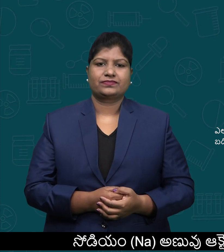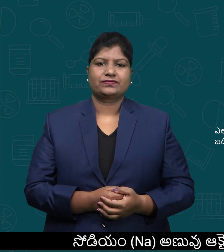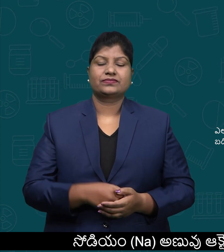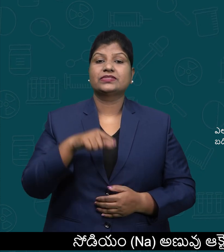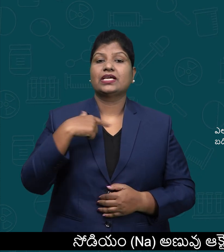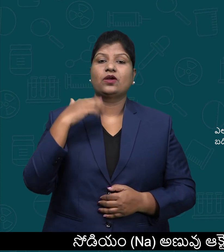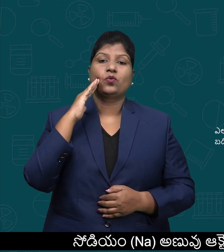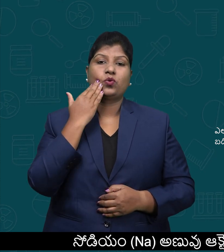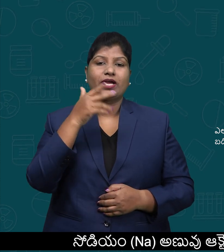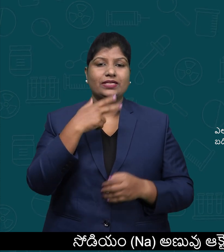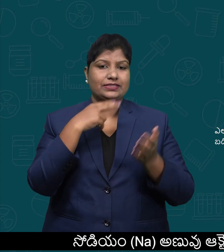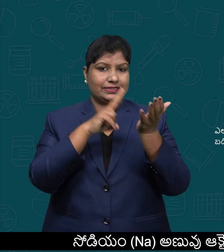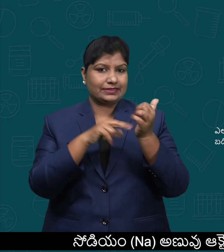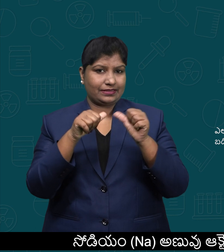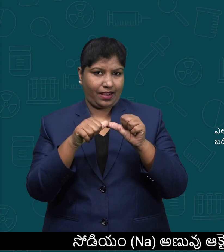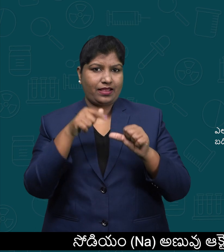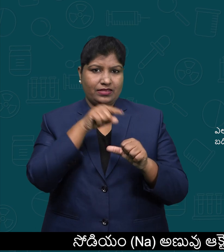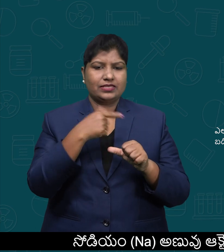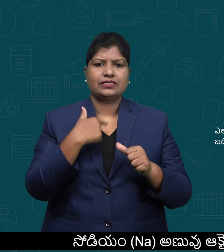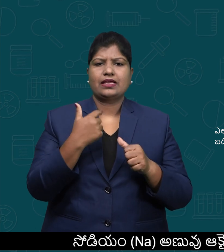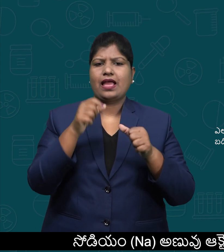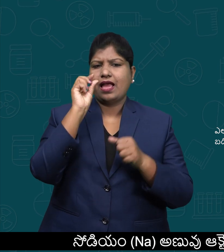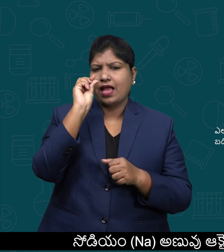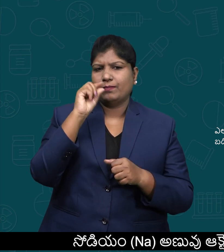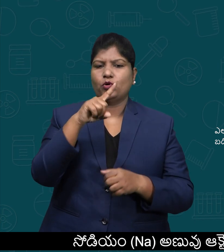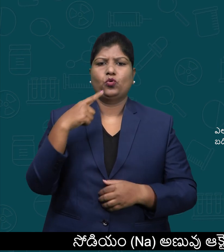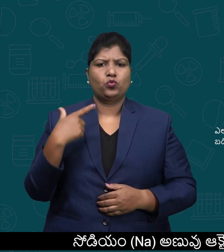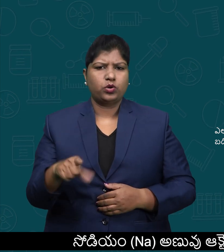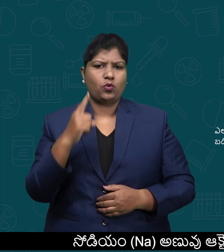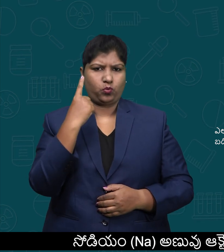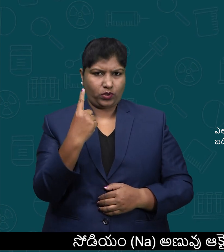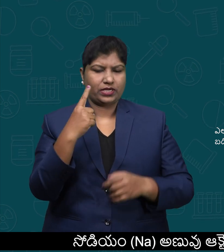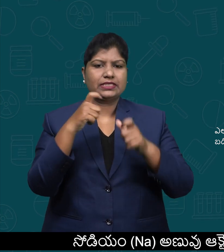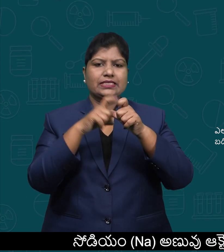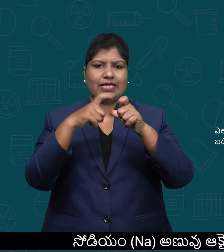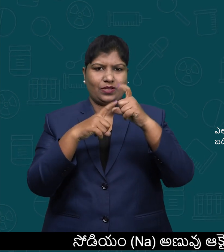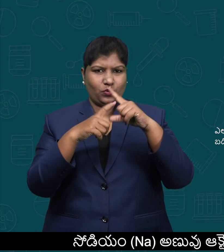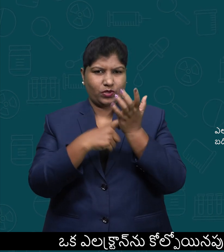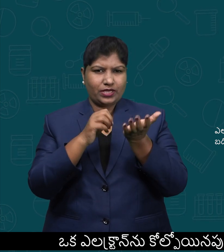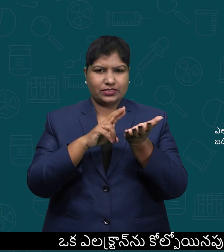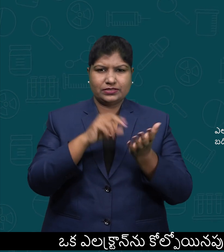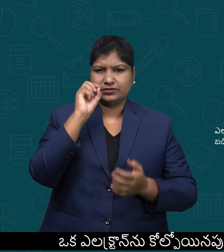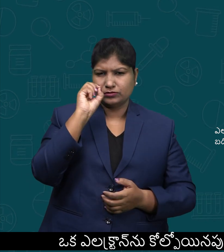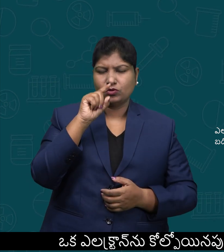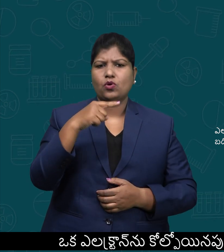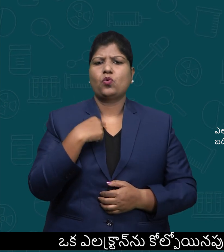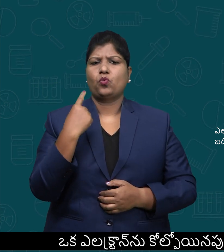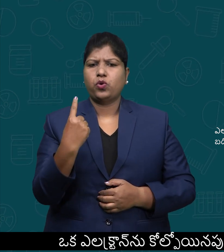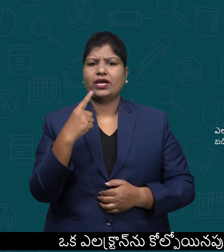సోడియం Na అణువు ఆక్టెట్ ఎలక్ట్రాన్ కాన్ఫిగరేషన్ను పొందడానికి ఒక ఎలక్ట్రాన్ను